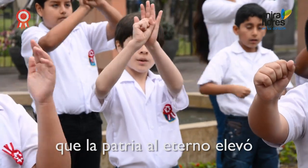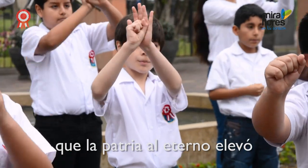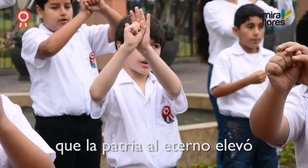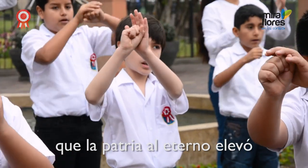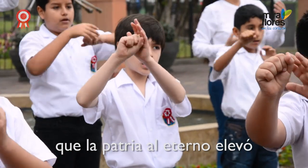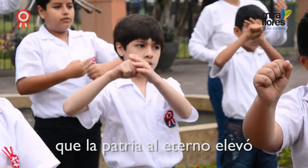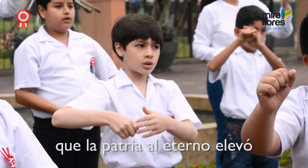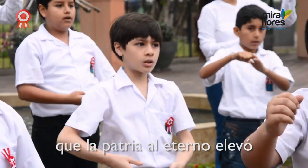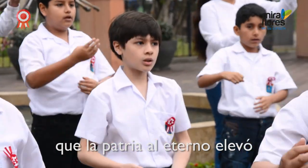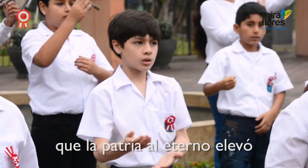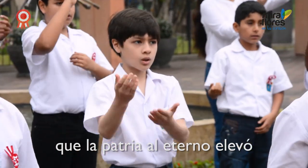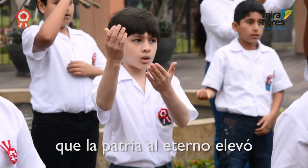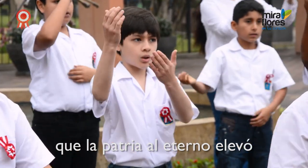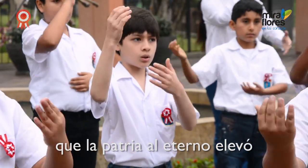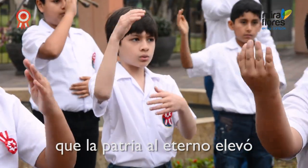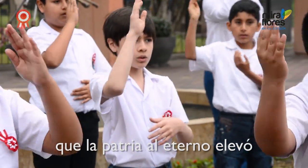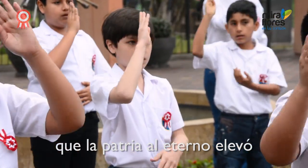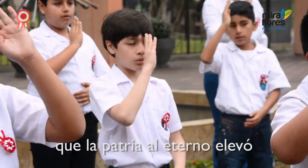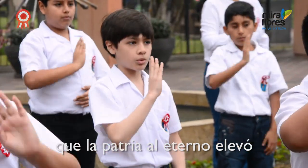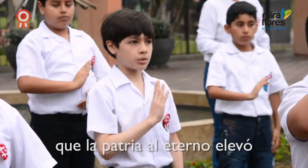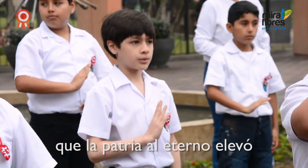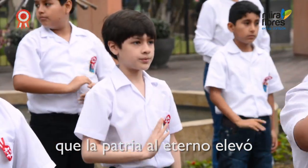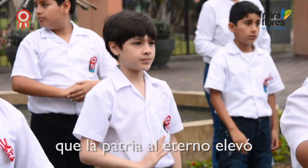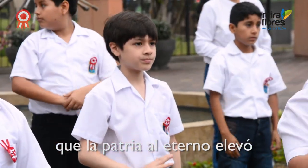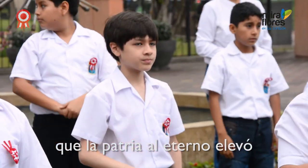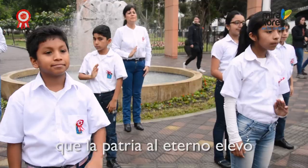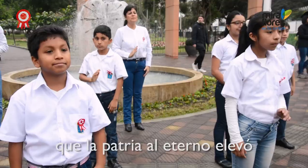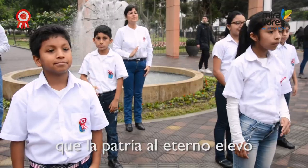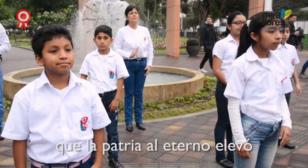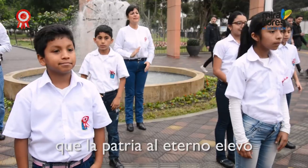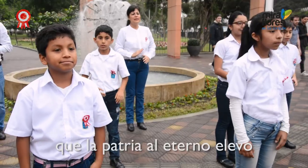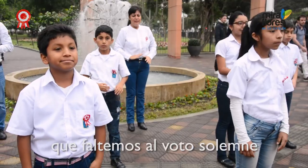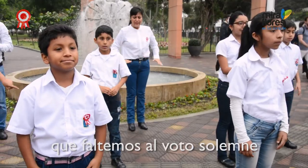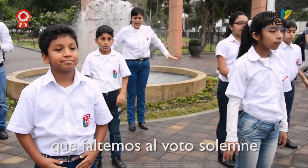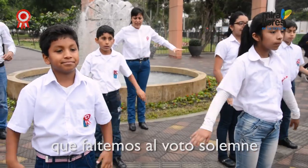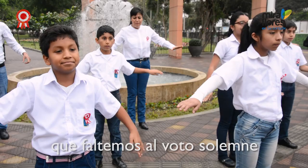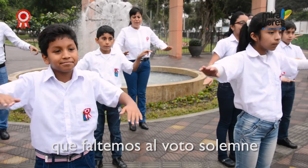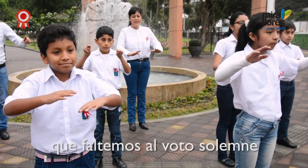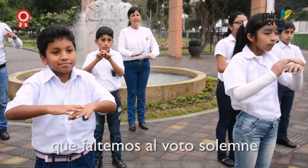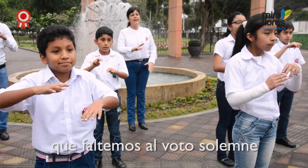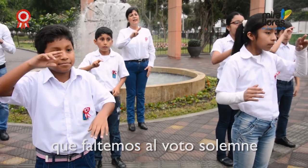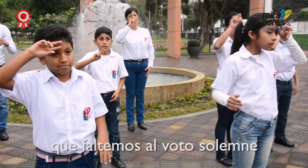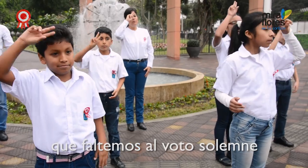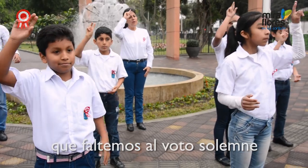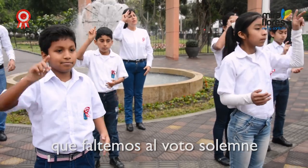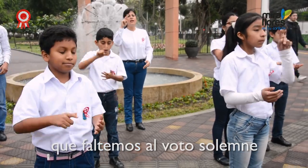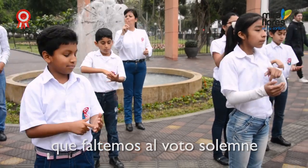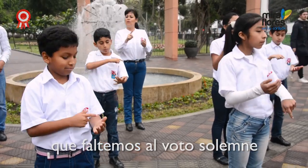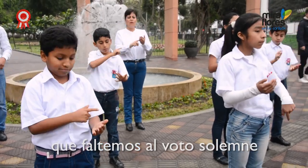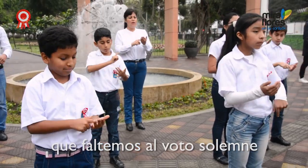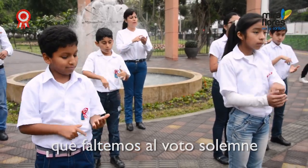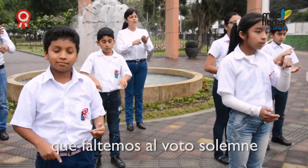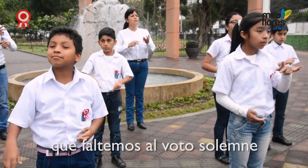que la patria es de nuevo, que partemos al voto